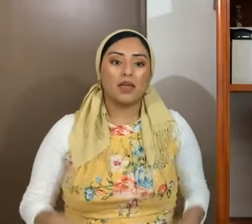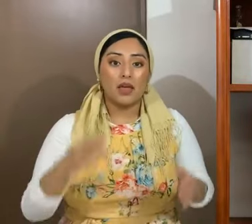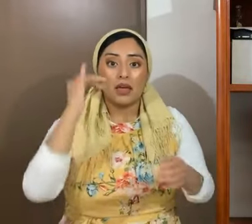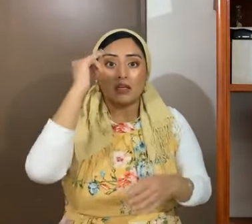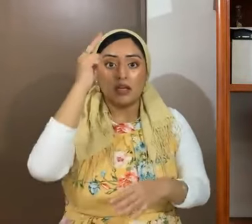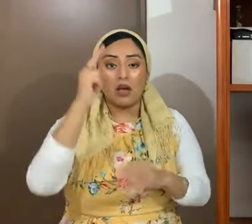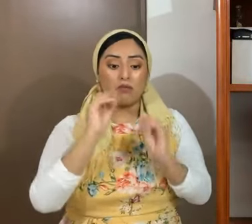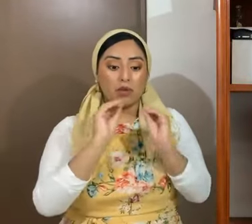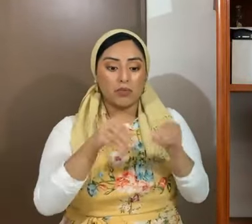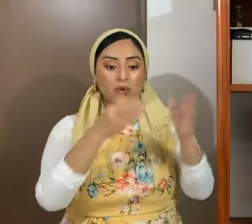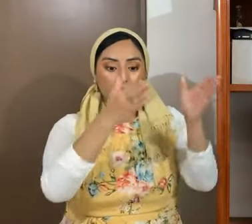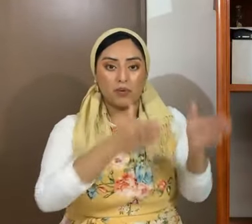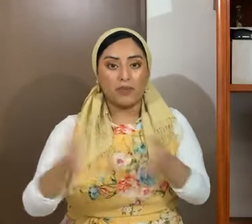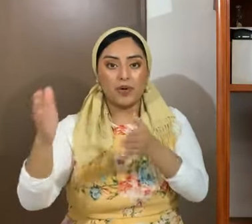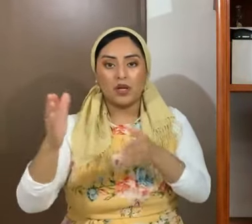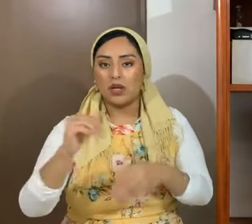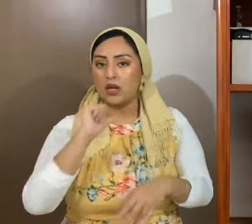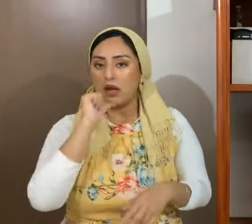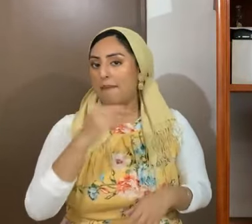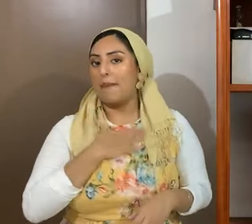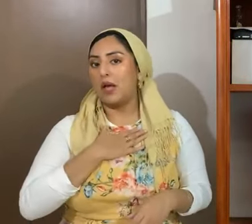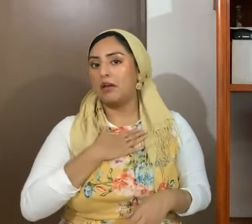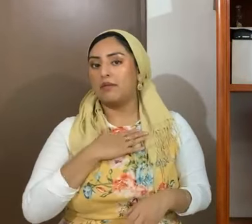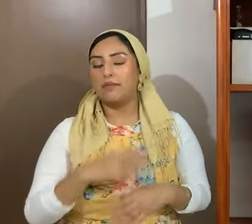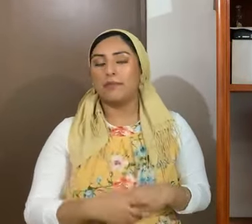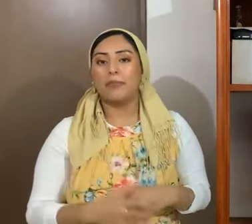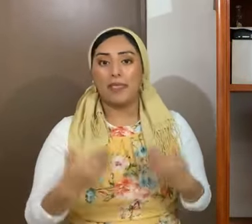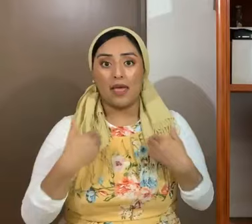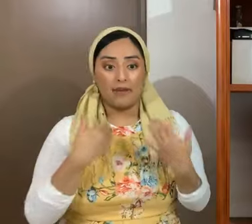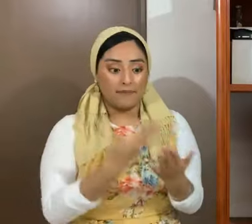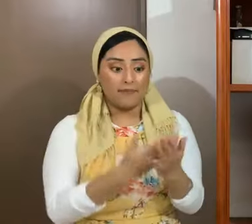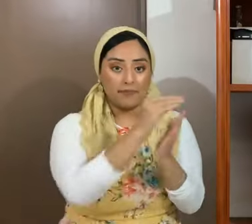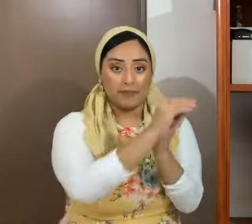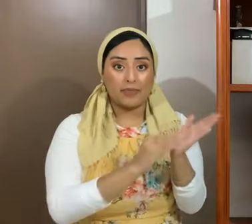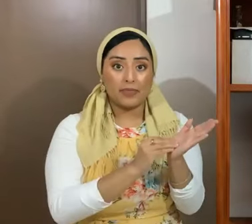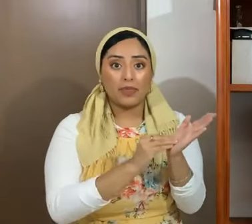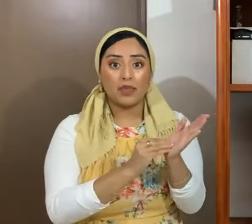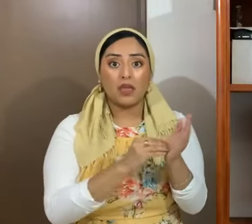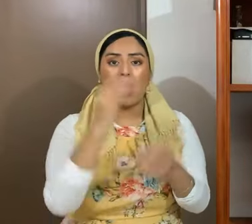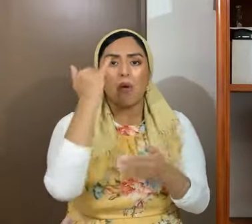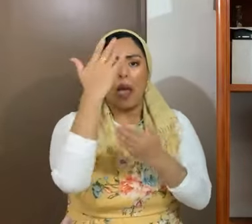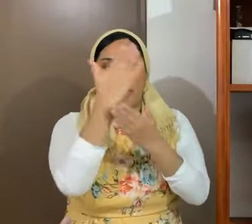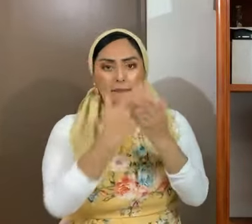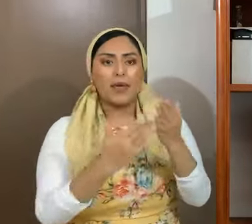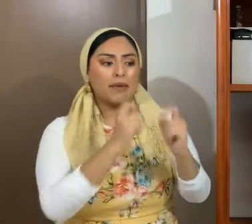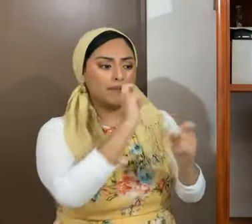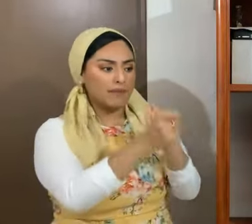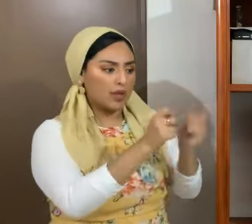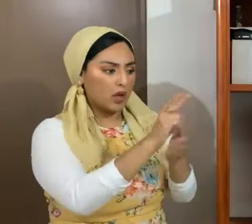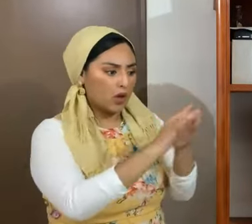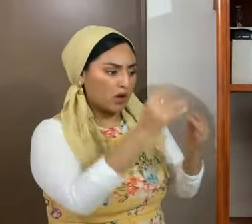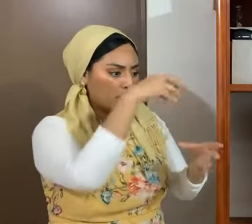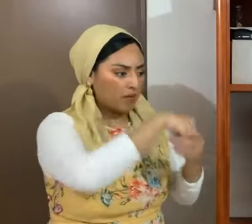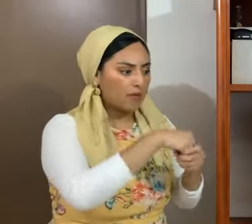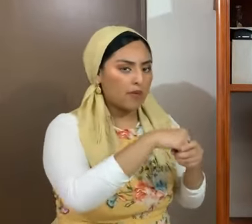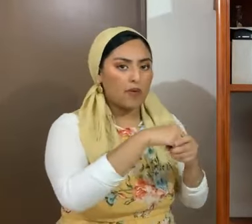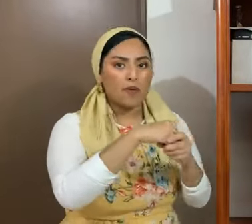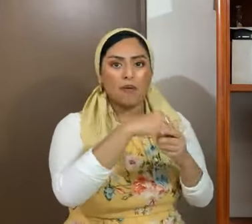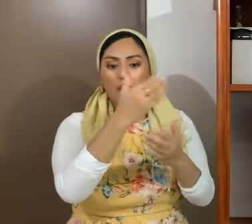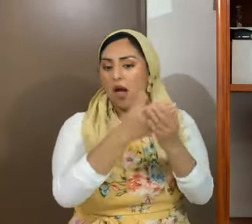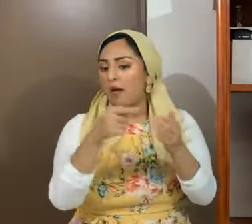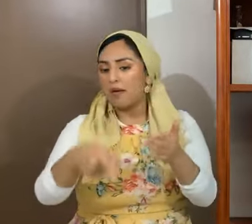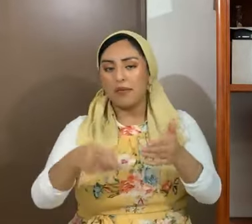lo pone Yahweh, no lo ponemos nosotros. Está escrito, ¿por qué unos tienen unos dones y otros no? ¿Por qué unos tienen